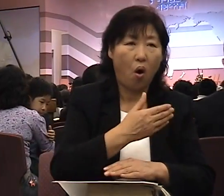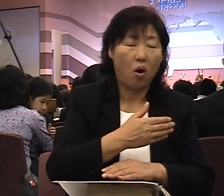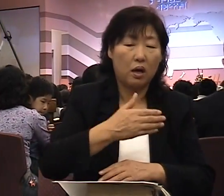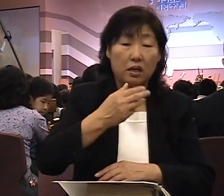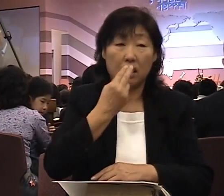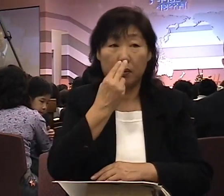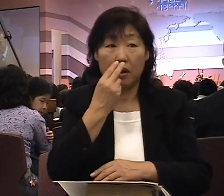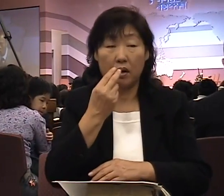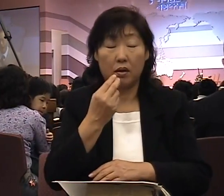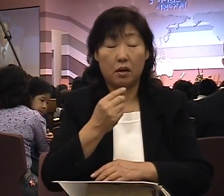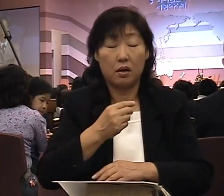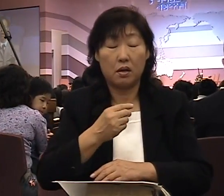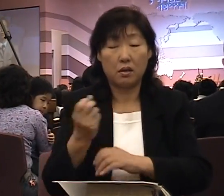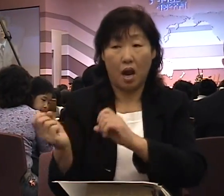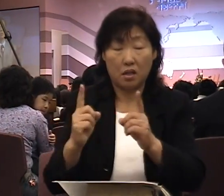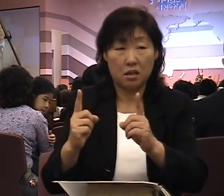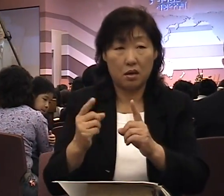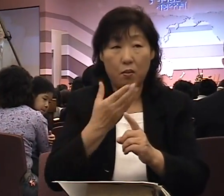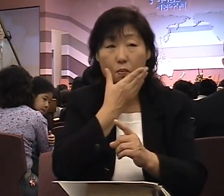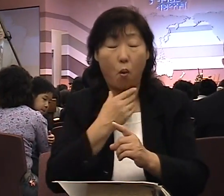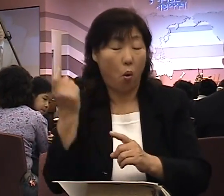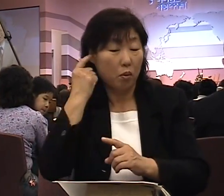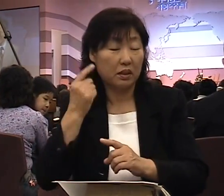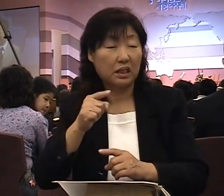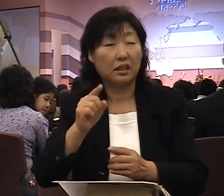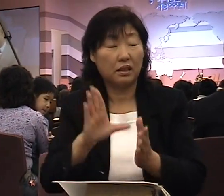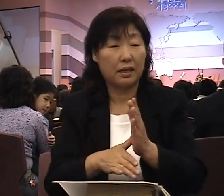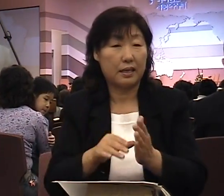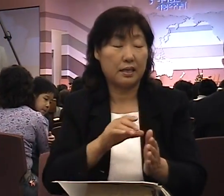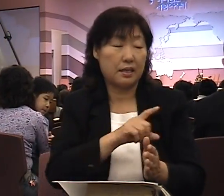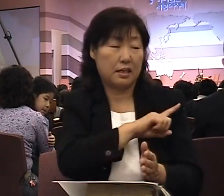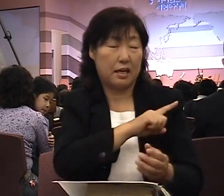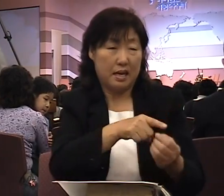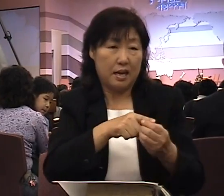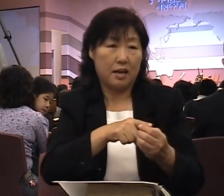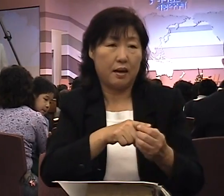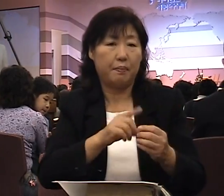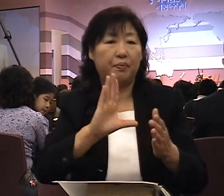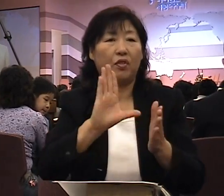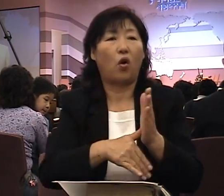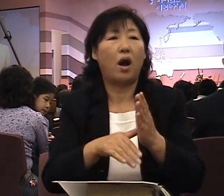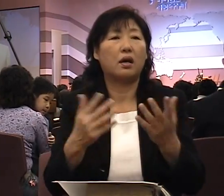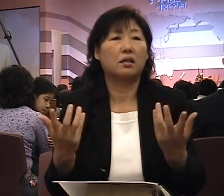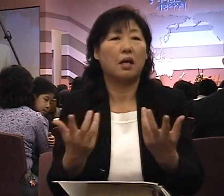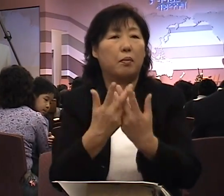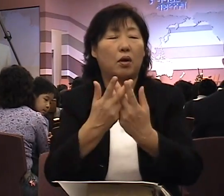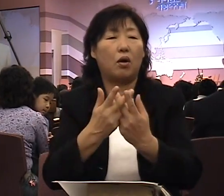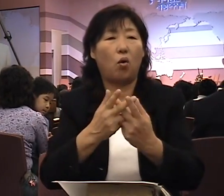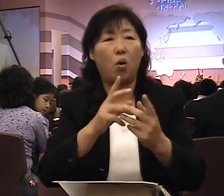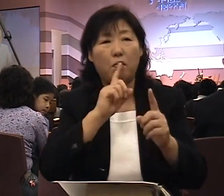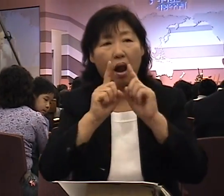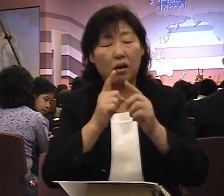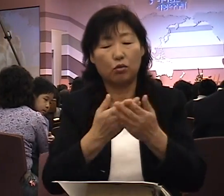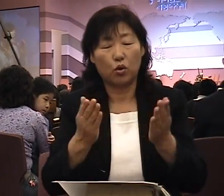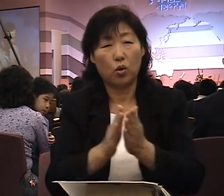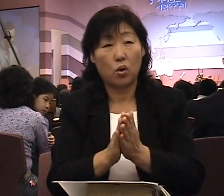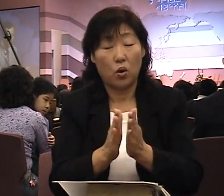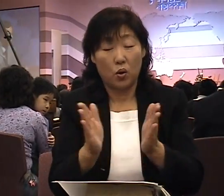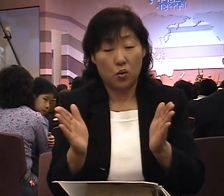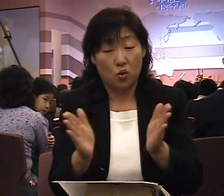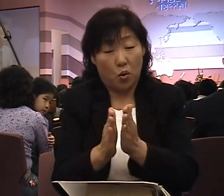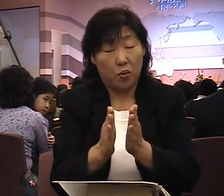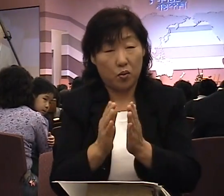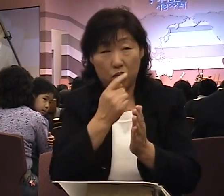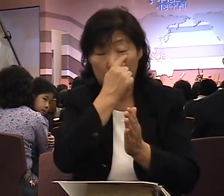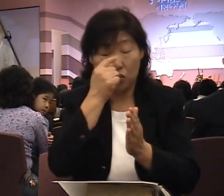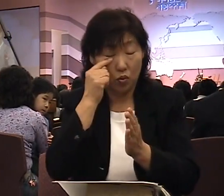살리시는 복음이 가장 왕성할 수 있는 그때를 가리켜 때가 참회라고 말씀하시는 것입니다. 좁은 견해로 봤을 때